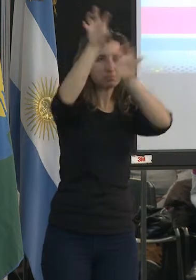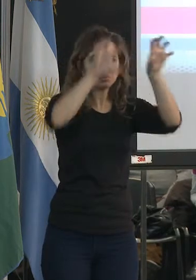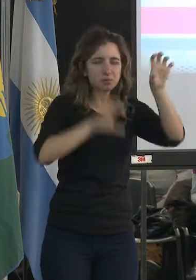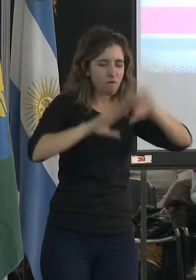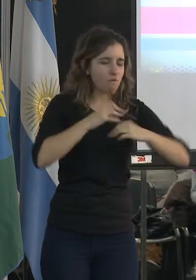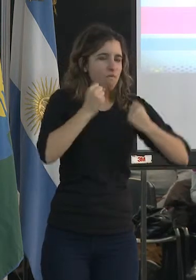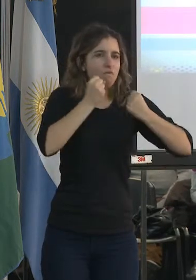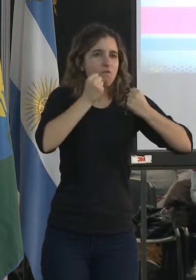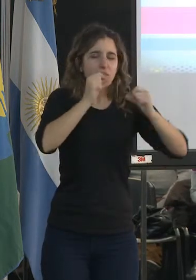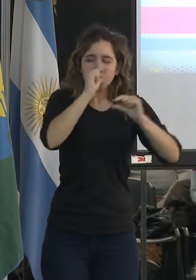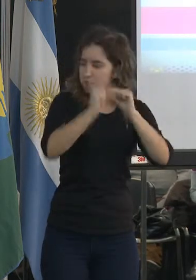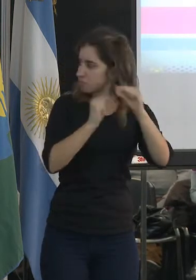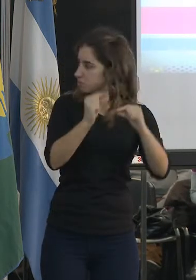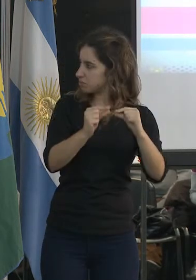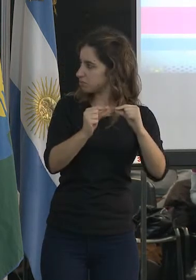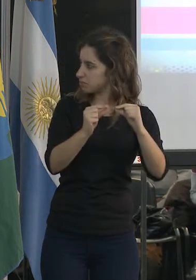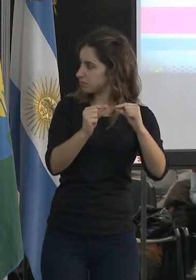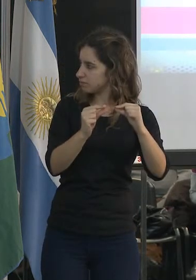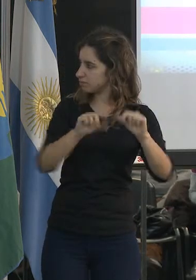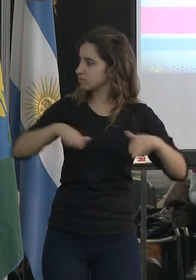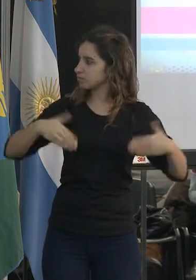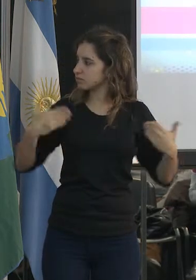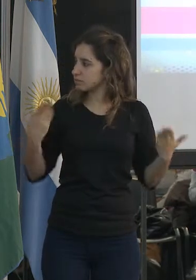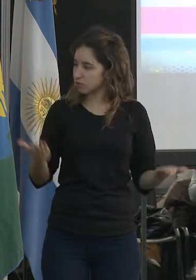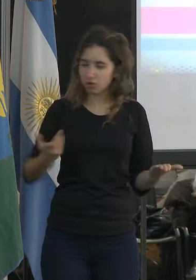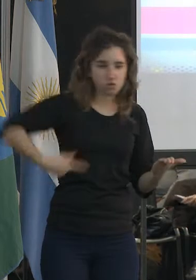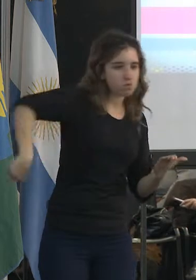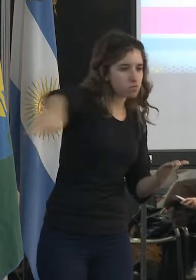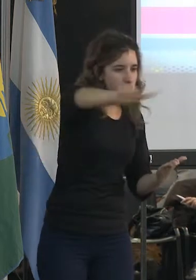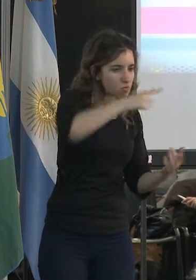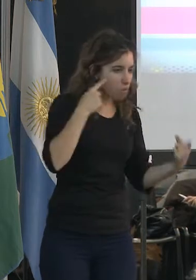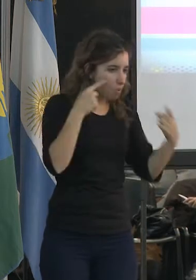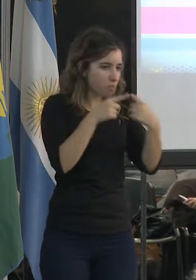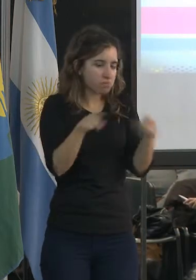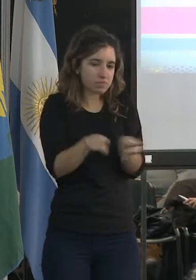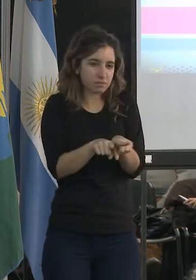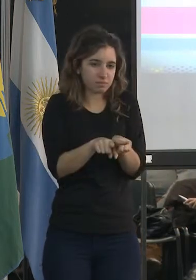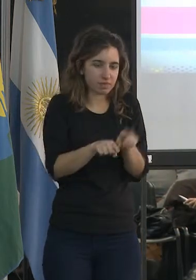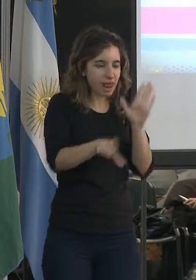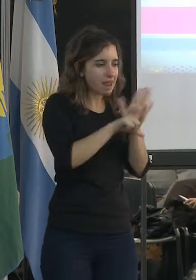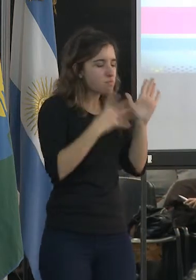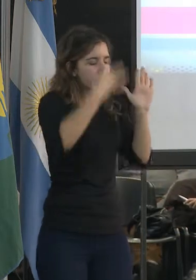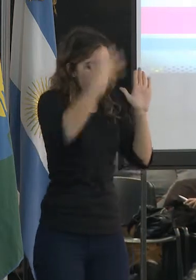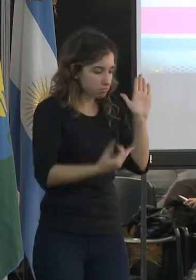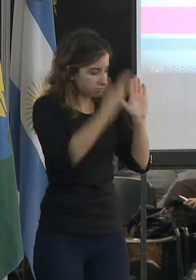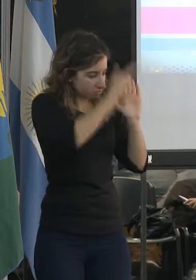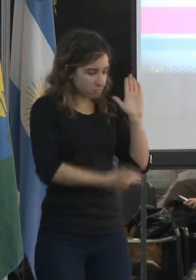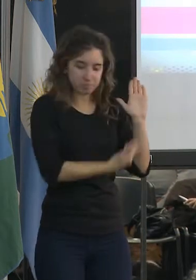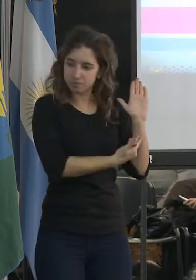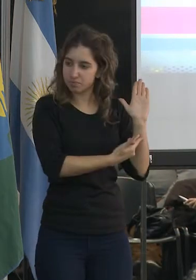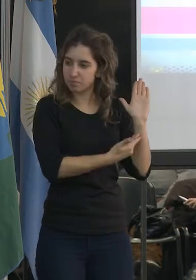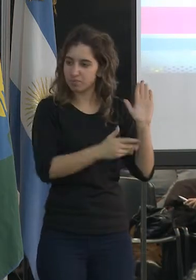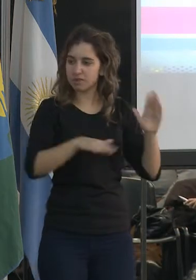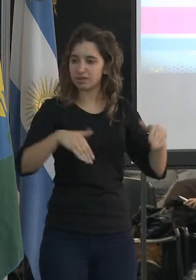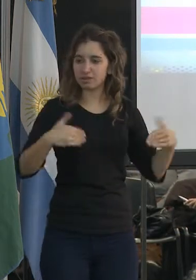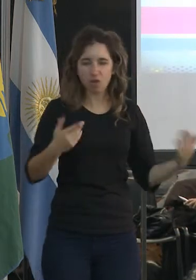fortaleza. Y en definitiva, lo que queremos es lo mismo que ustedes, es que esta ley se cumpla en su integralidad. Ojalá, ese es